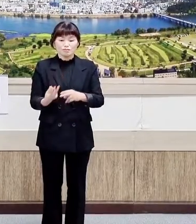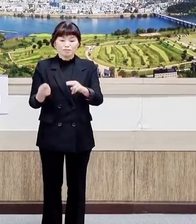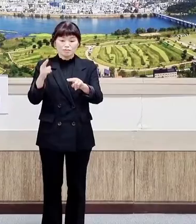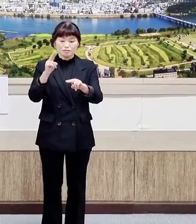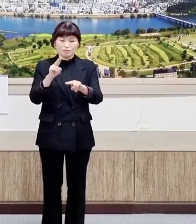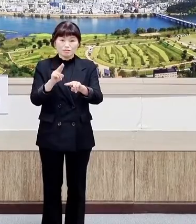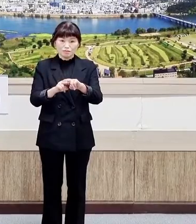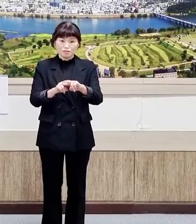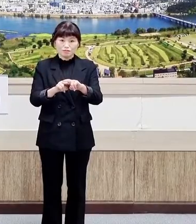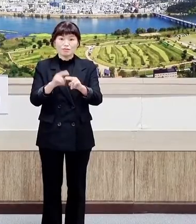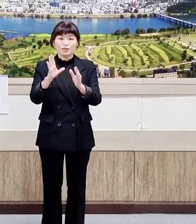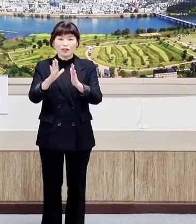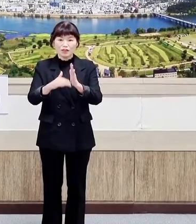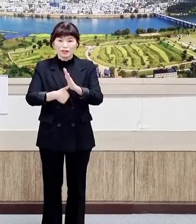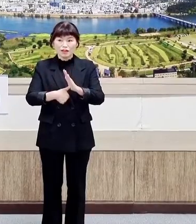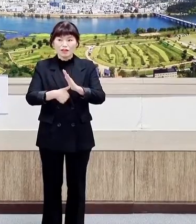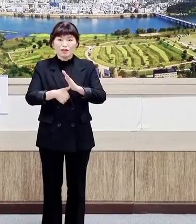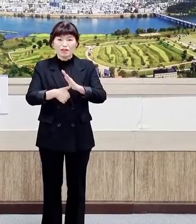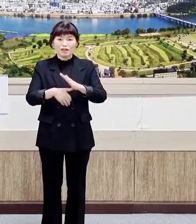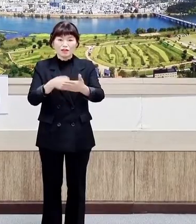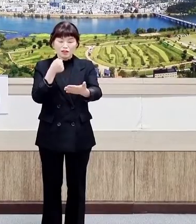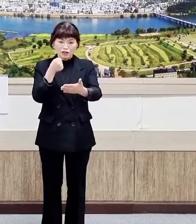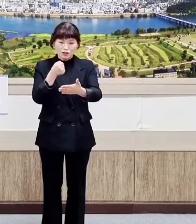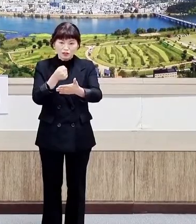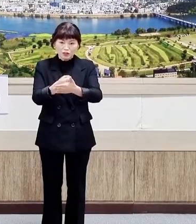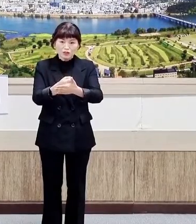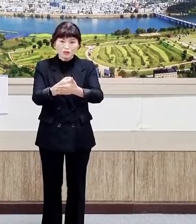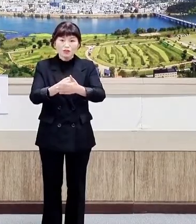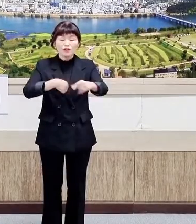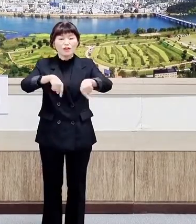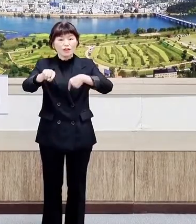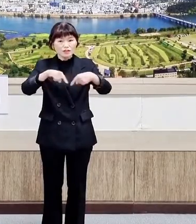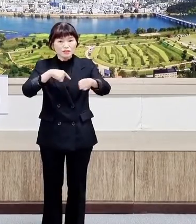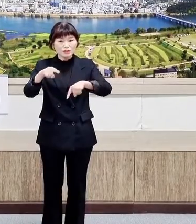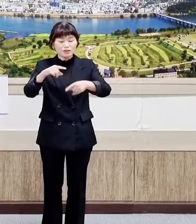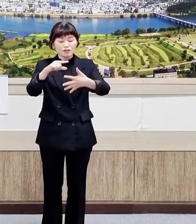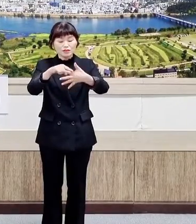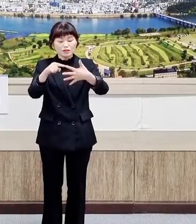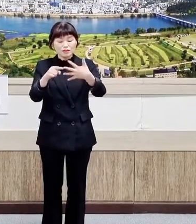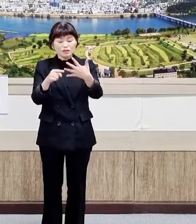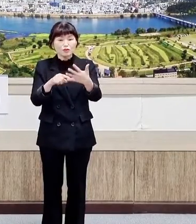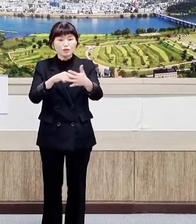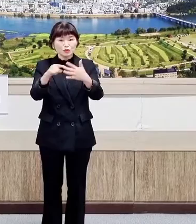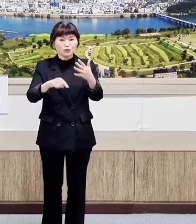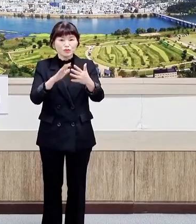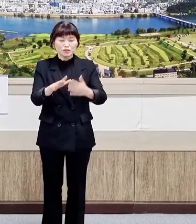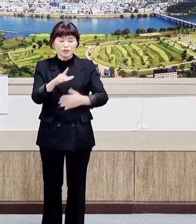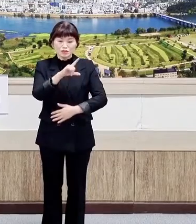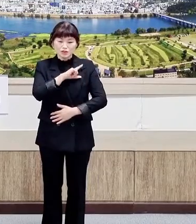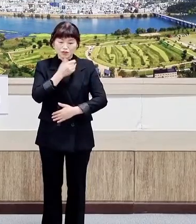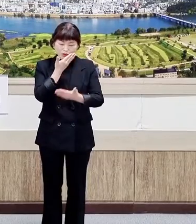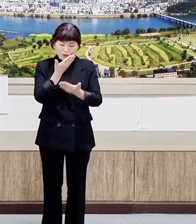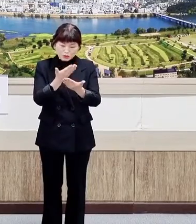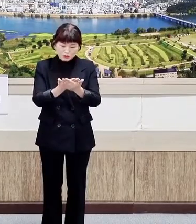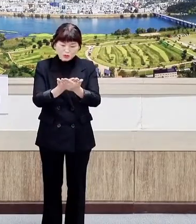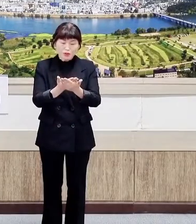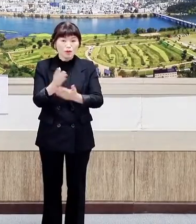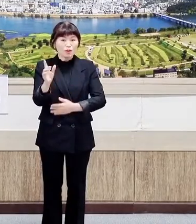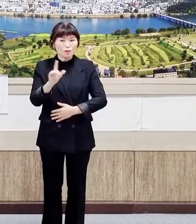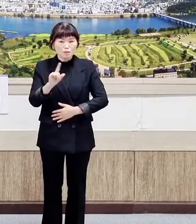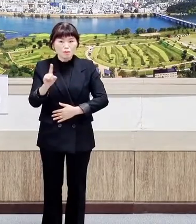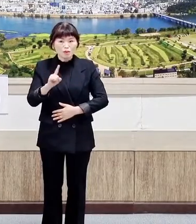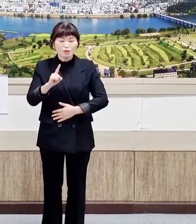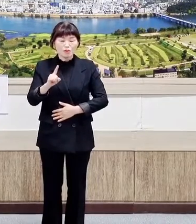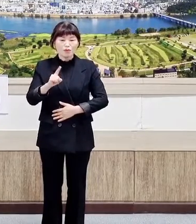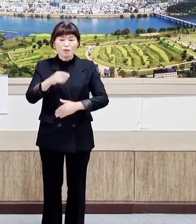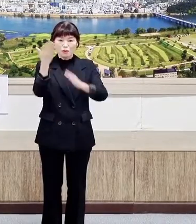핵심 가치 중 공정을 최고의 가치로 추구하며 군의 행정에 최선을 다해